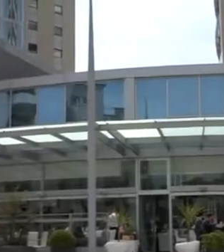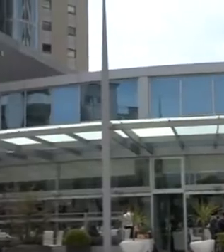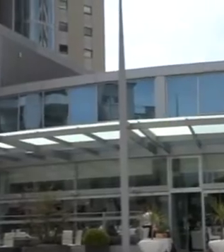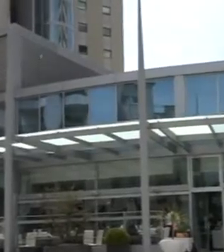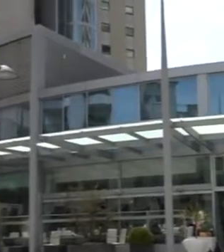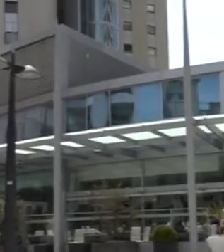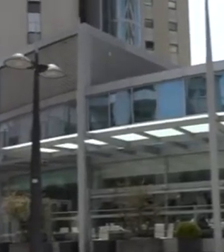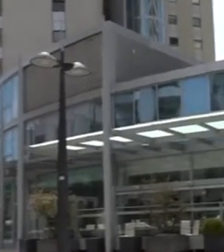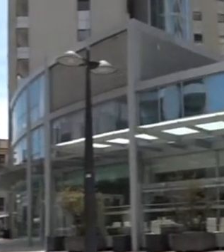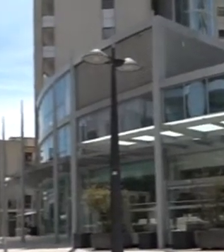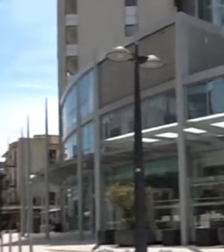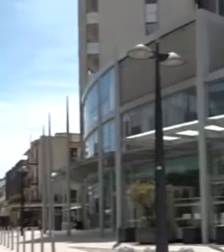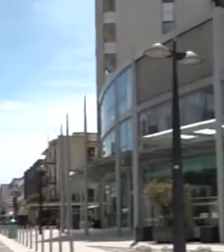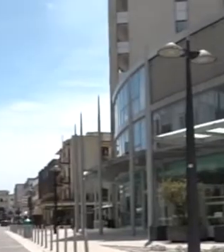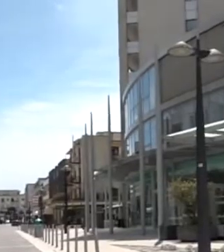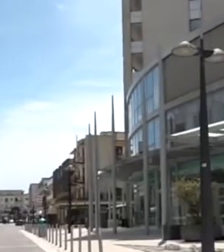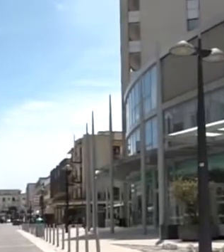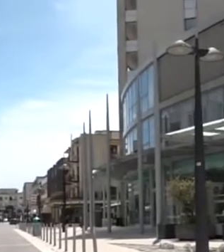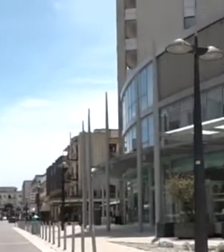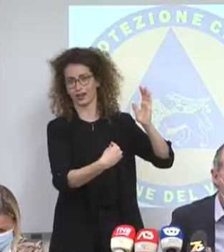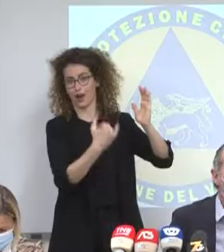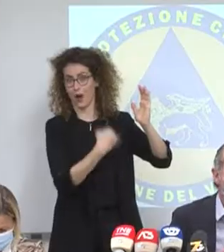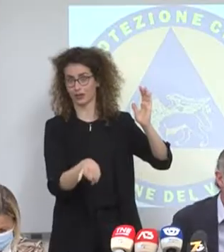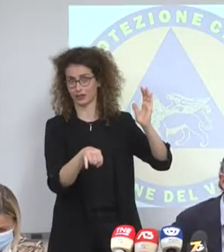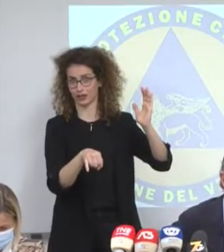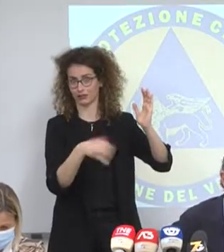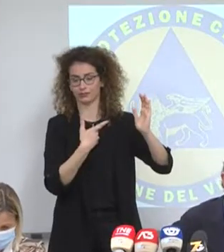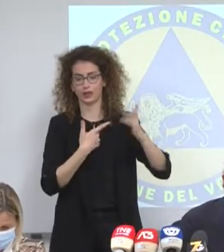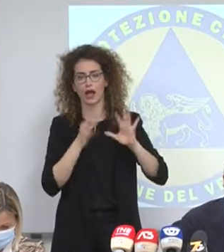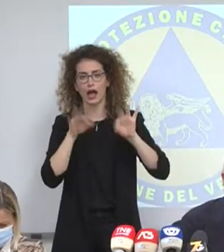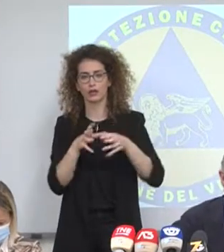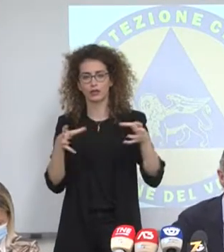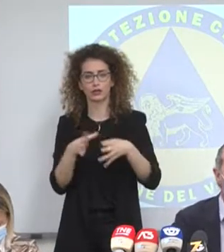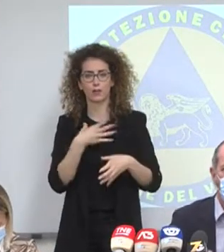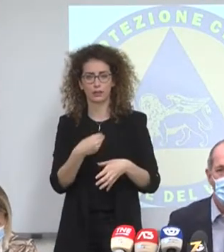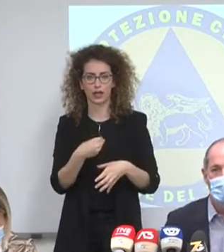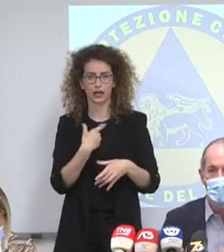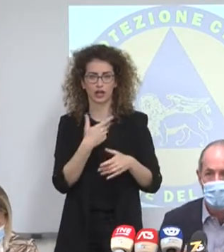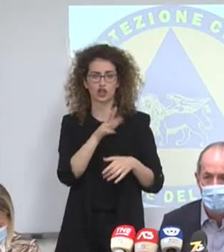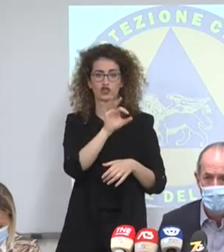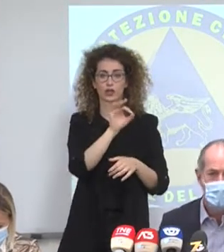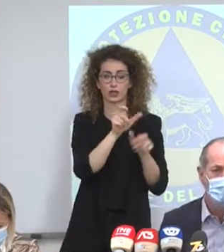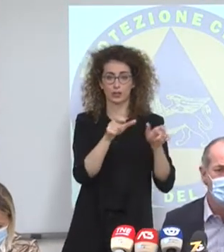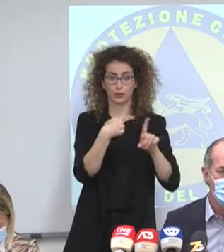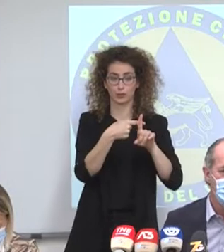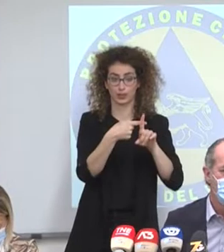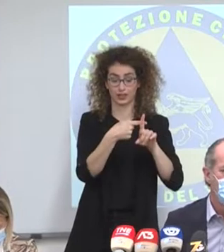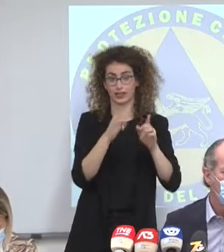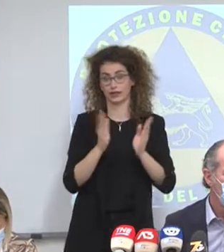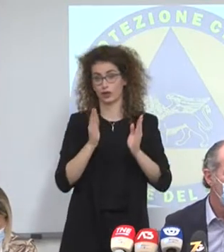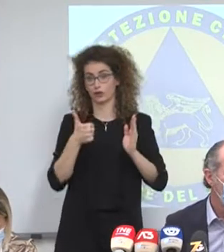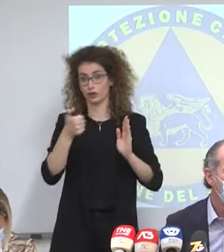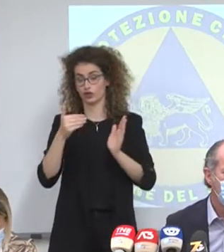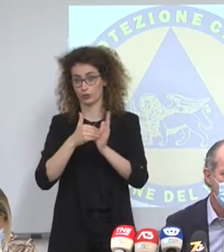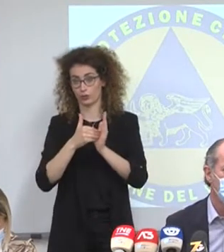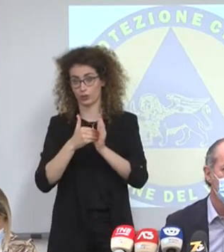sia sulle aperture che sul coprifuoco. Se arrivo in zona bianca, che ho meno di 50 contagiati su 100.000 abitanti a settimana,